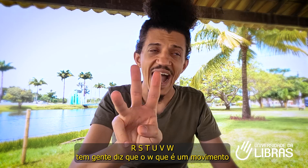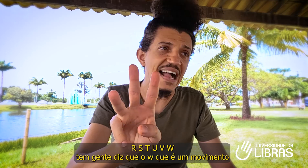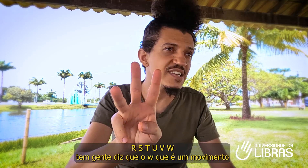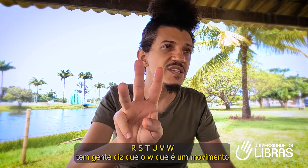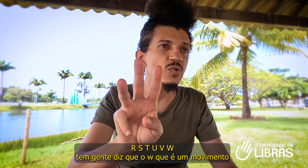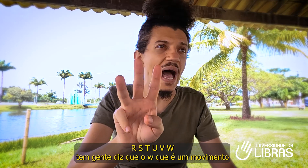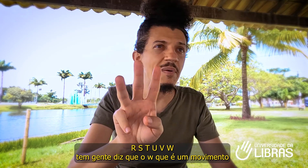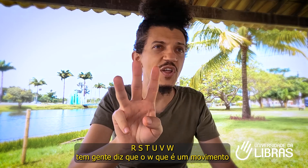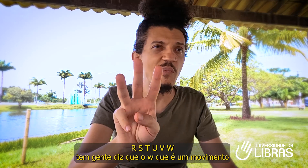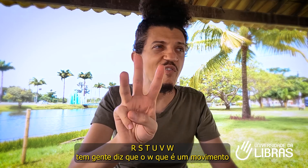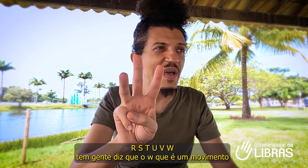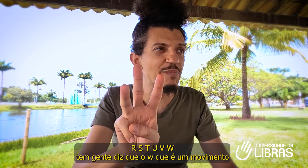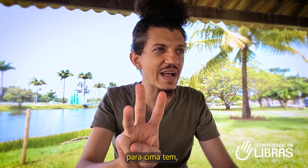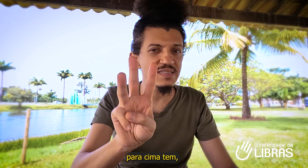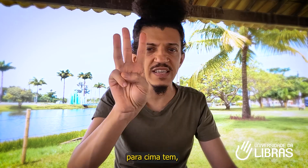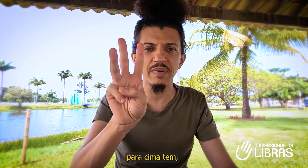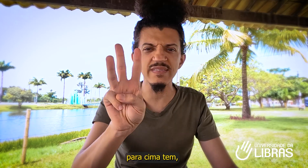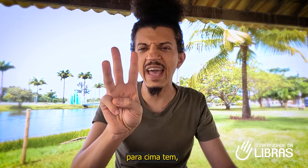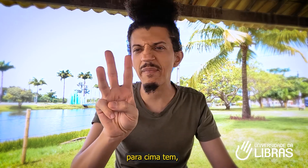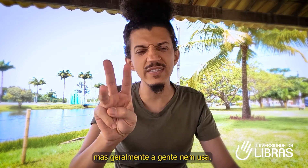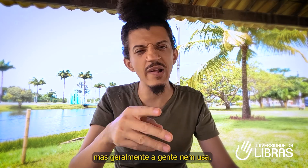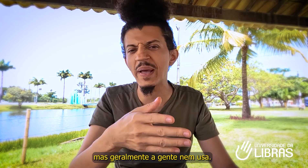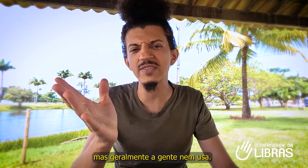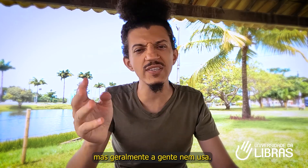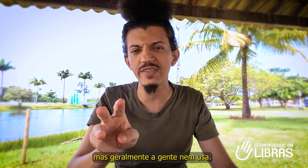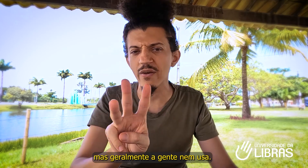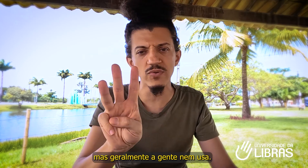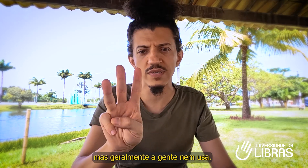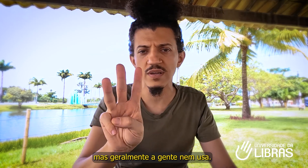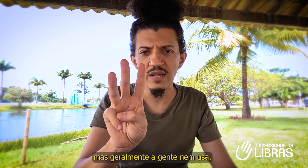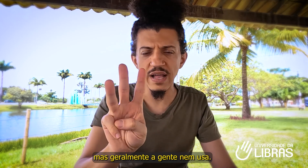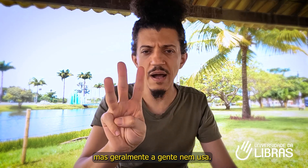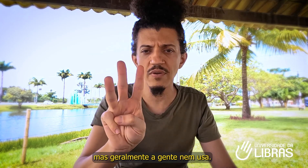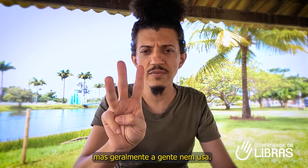Ah, diz que o W tem um movimento para cima. Tem, mas geralmente a gente nem usa. W,